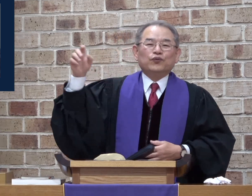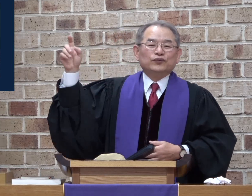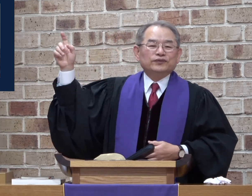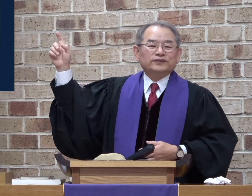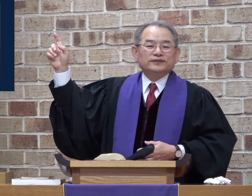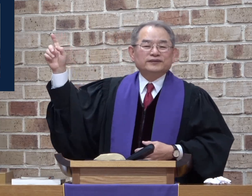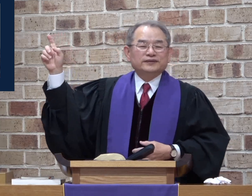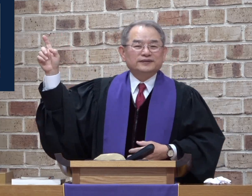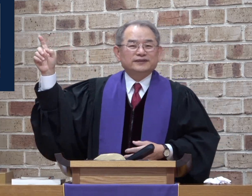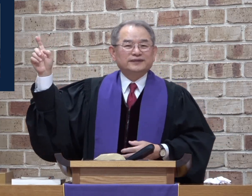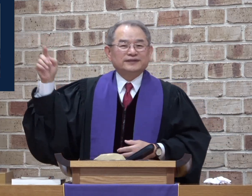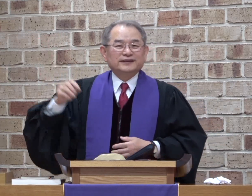작은 방입니다.